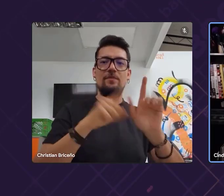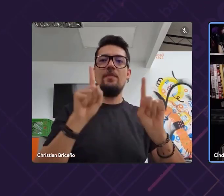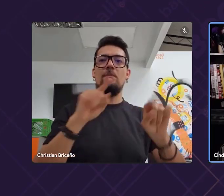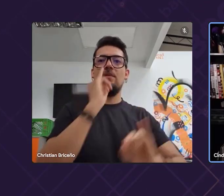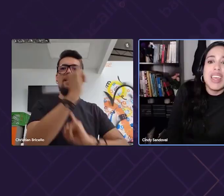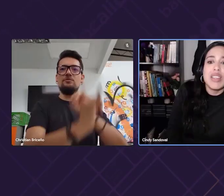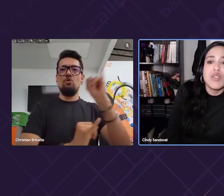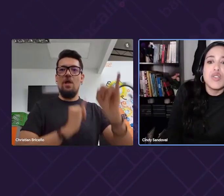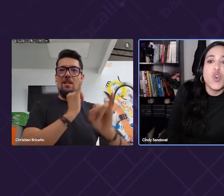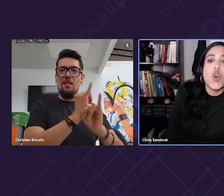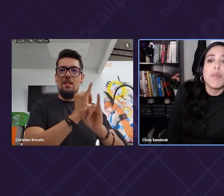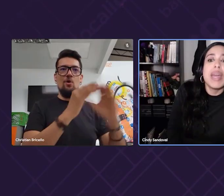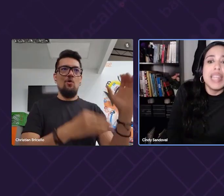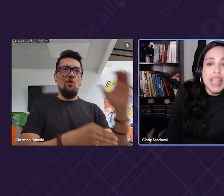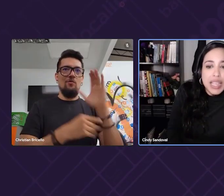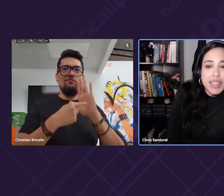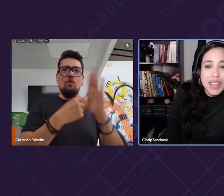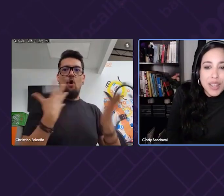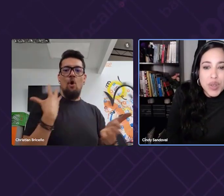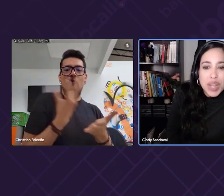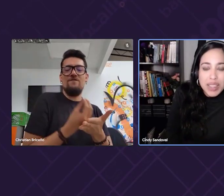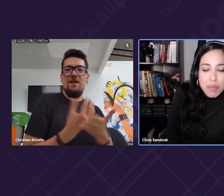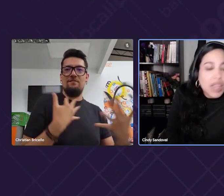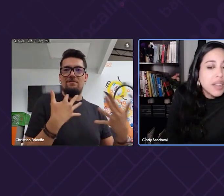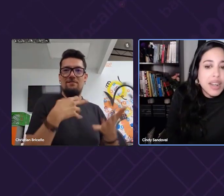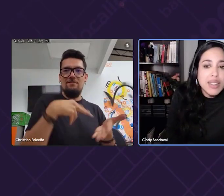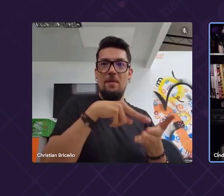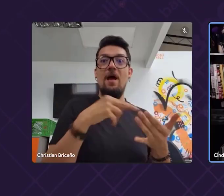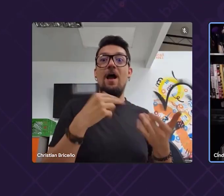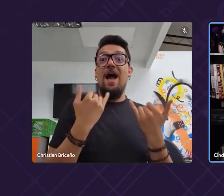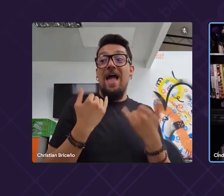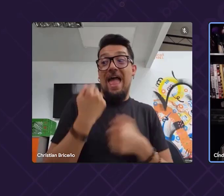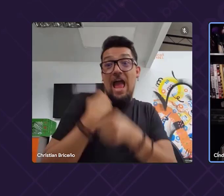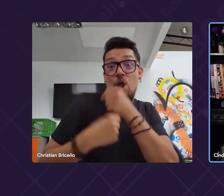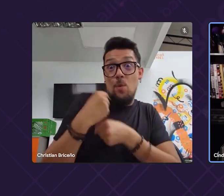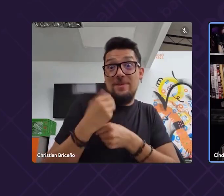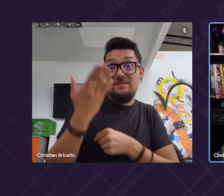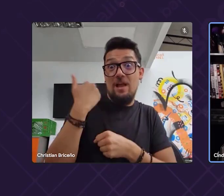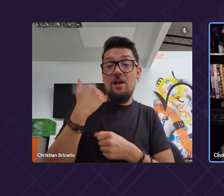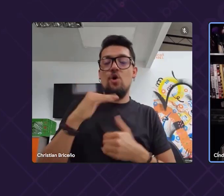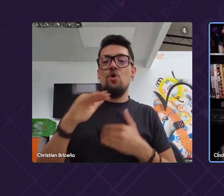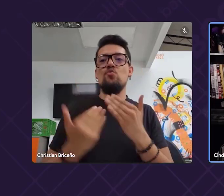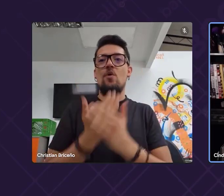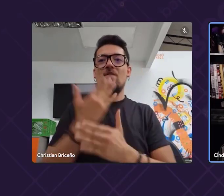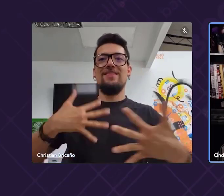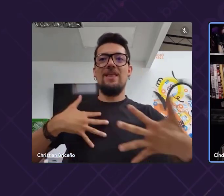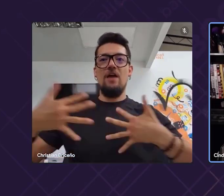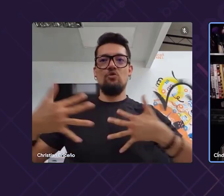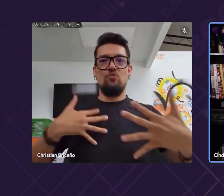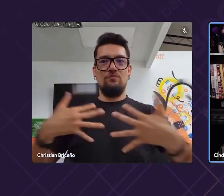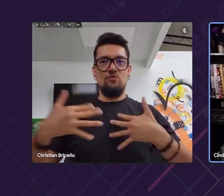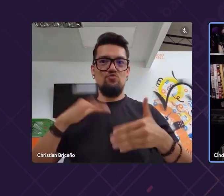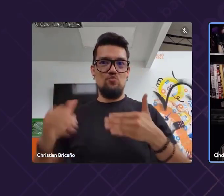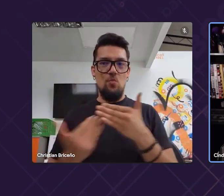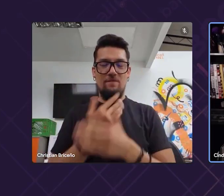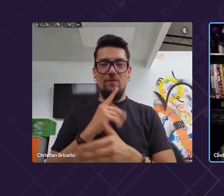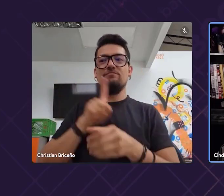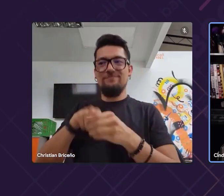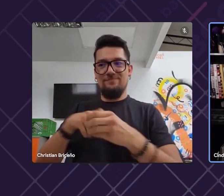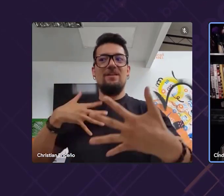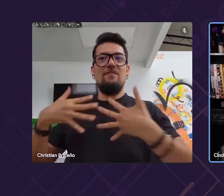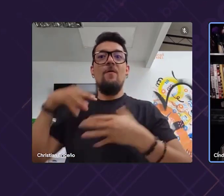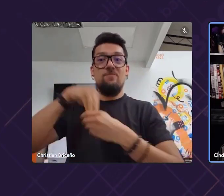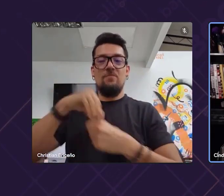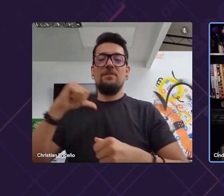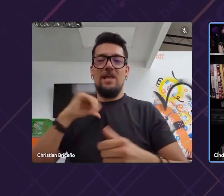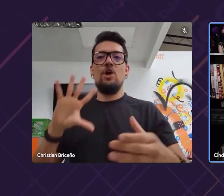años. Soy bailarín internacional también. He realizado varias presentaciones a nivel internacional. El año